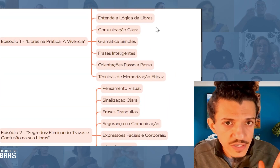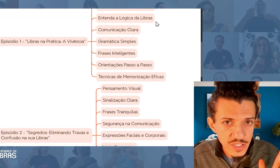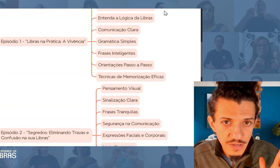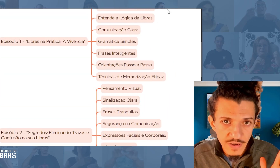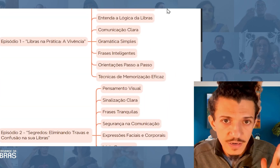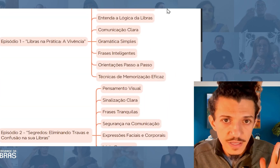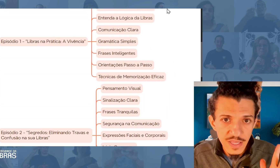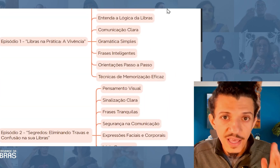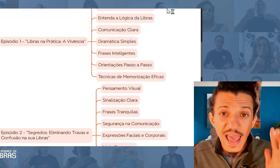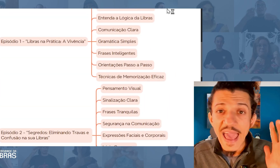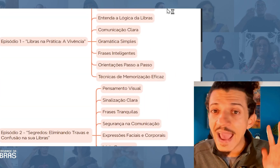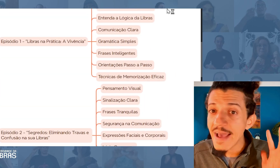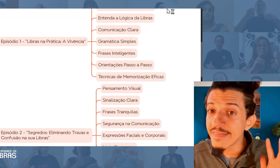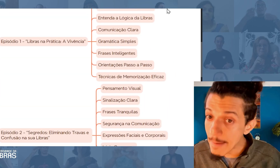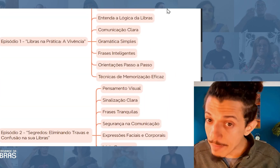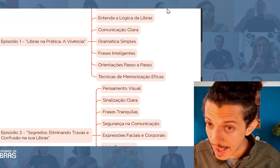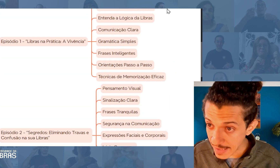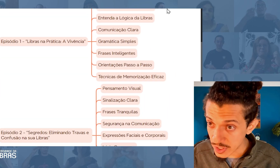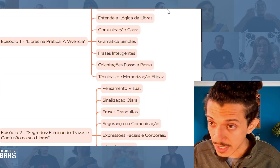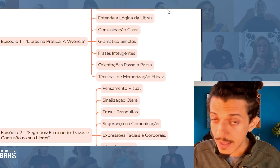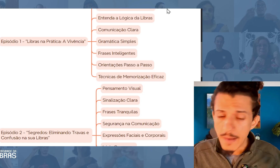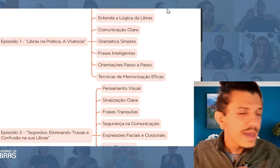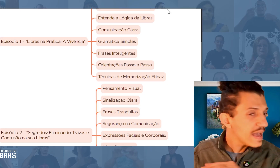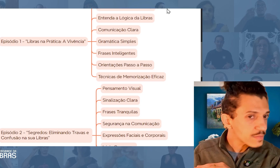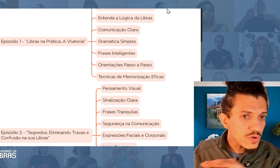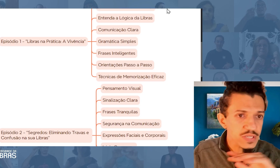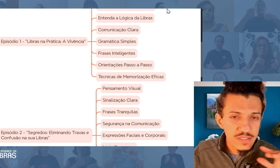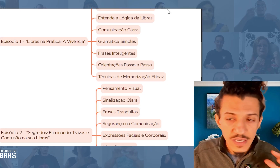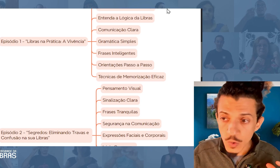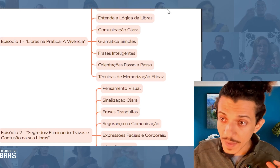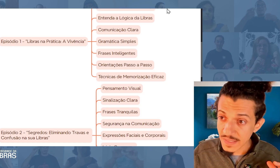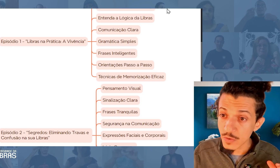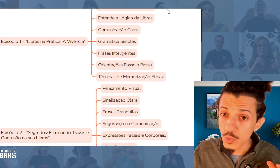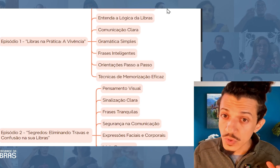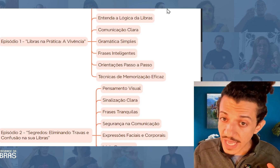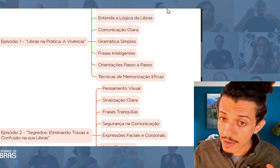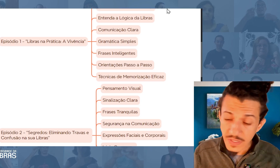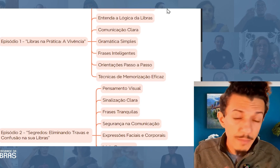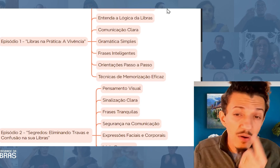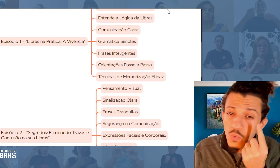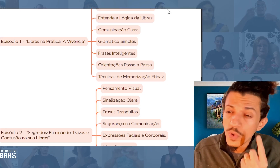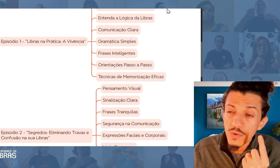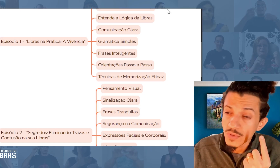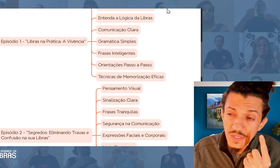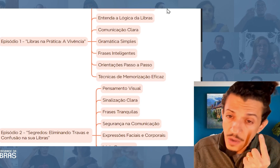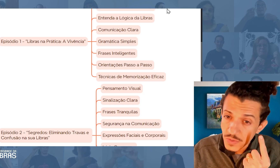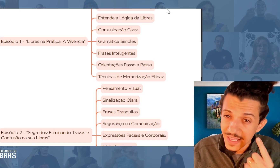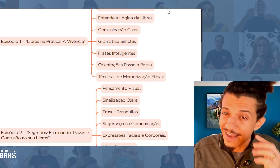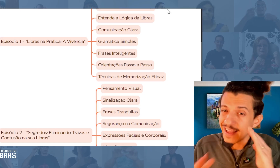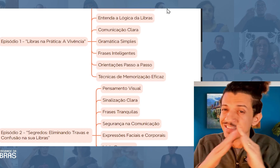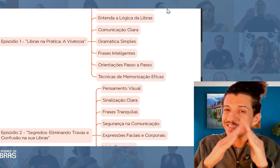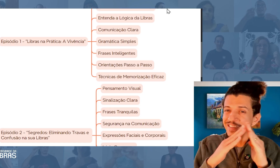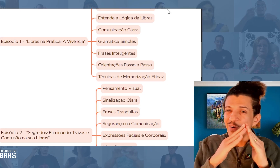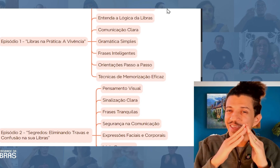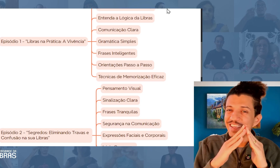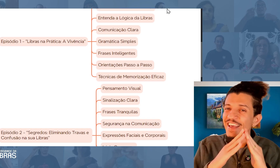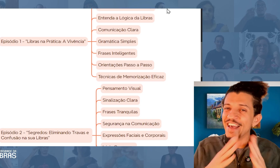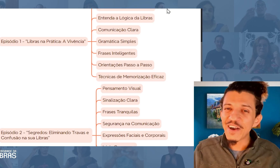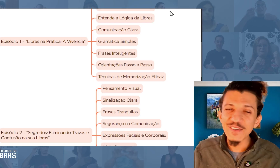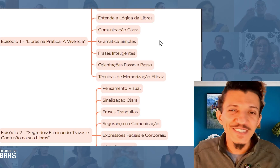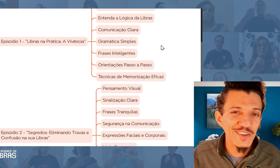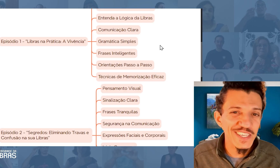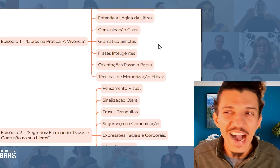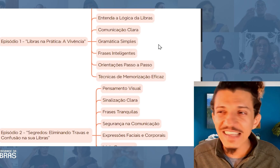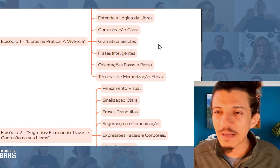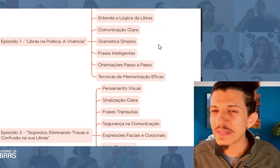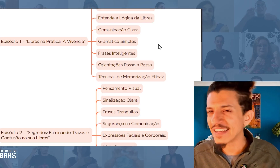que a gente está falando aqui é na prática. Mesmo que você esteja começando do zero, não saiba o único sinal sequer, nesse sinal aqui, que é o